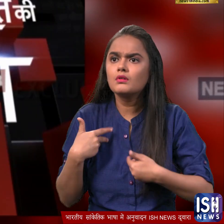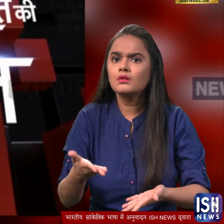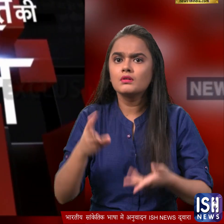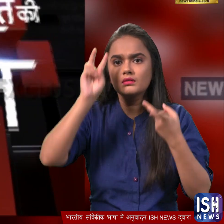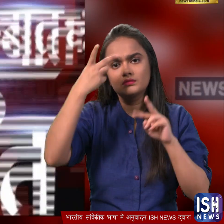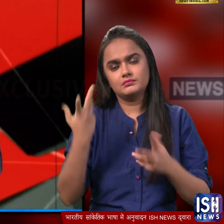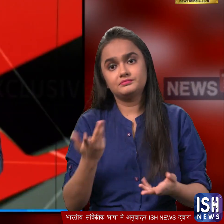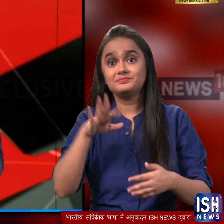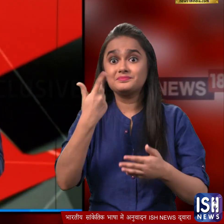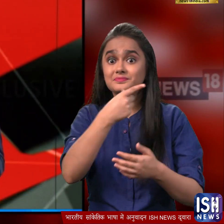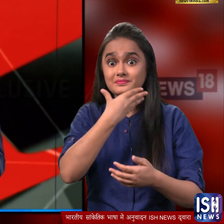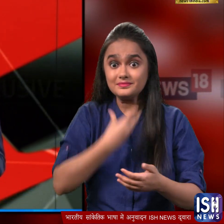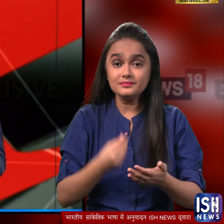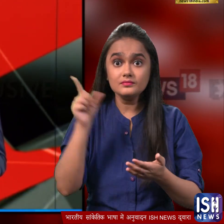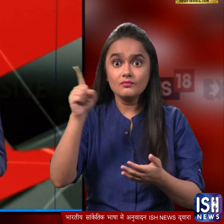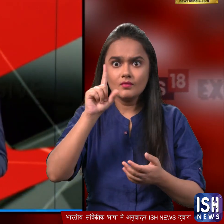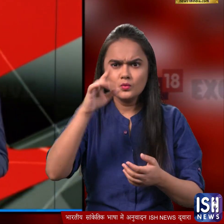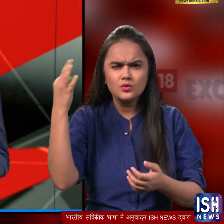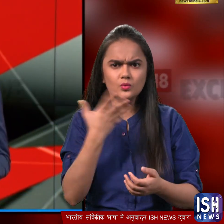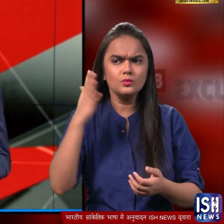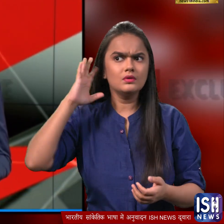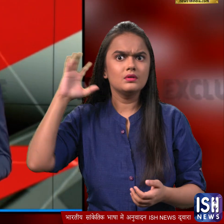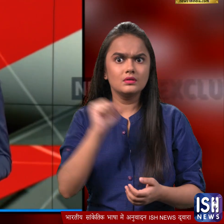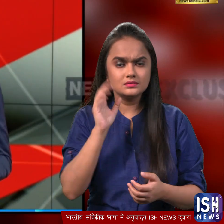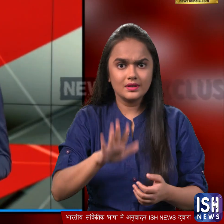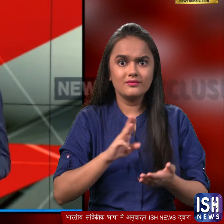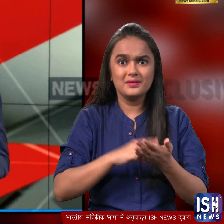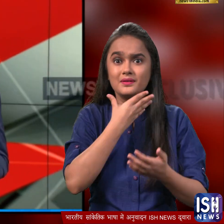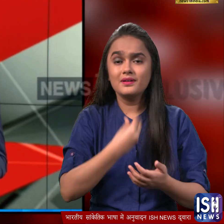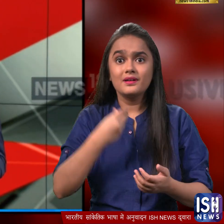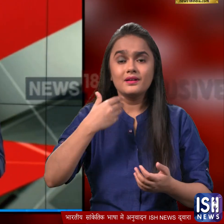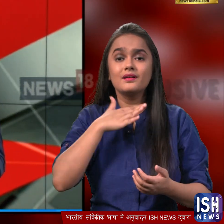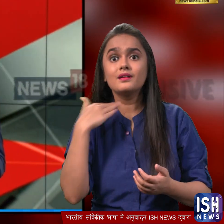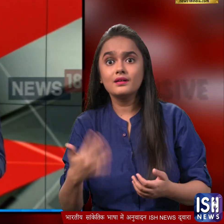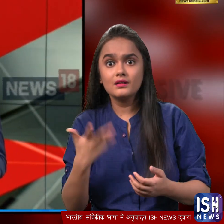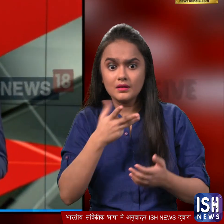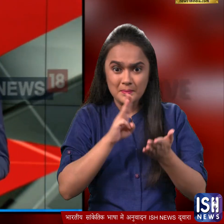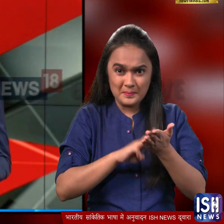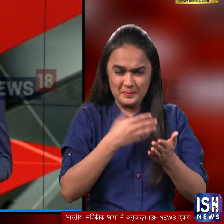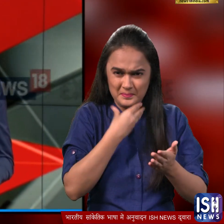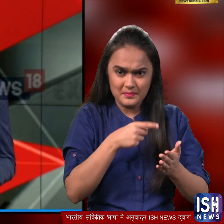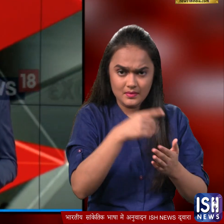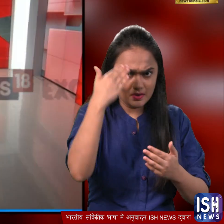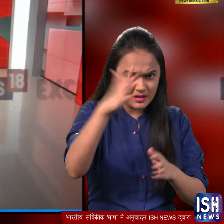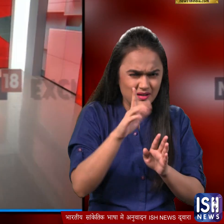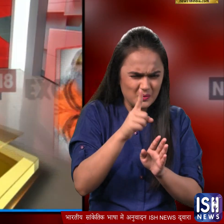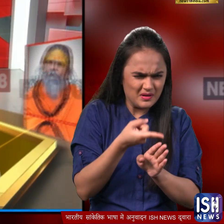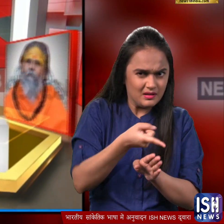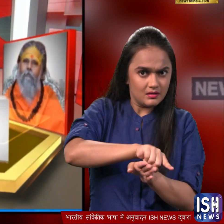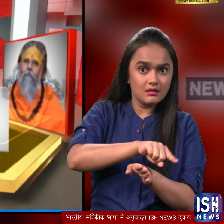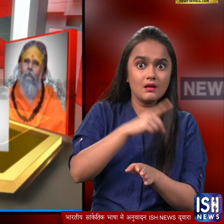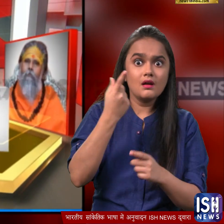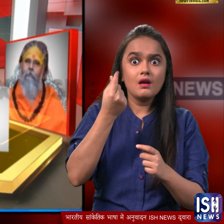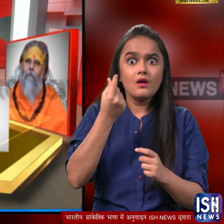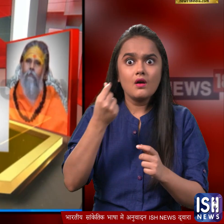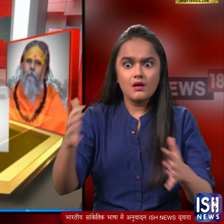है। महंत नरेंद्र गिरी की मौत के मामले से जुड़ी एक बड़ी खबर सामने आई। न्यूज़ 18 के सर्वेश दुबे की रिपोर्ट है कि महंत की मौत से एक दिन